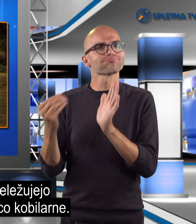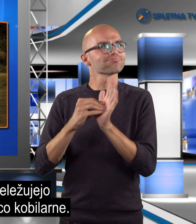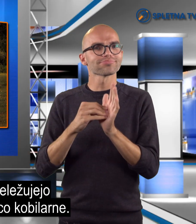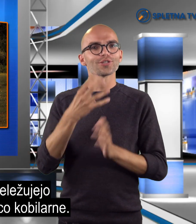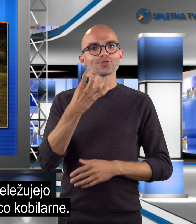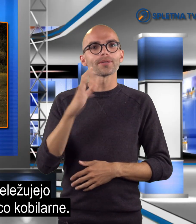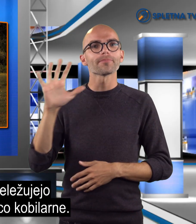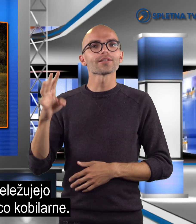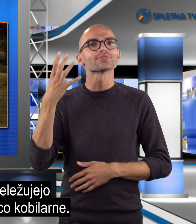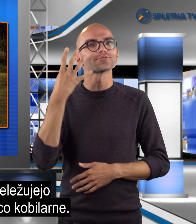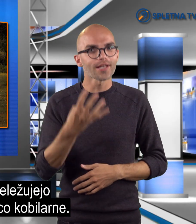obletnico kobilarne.